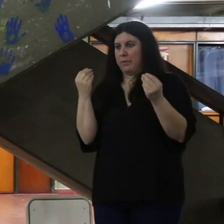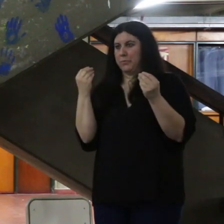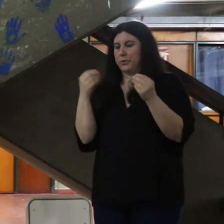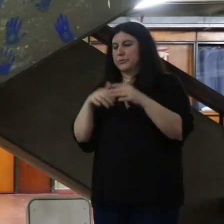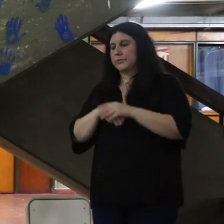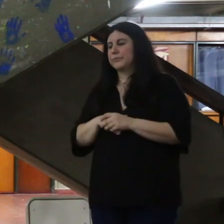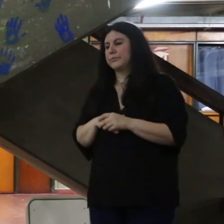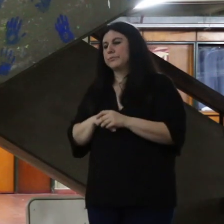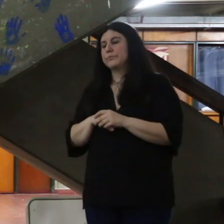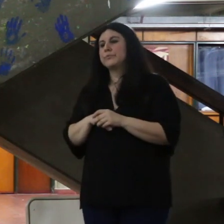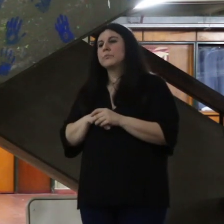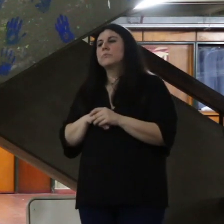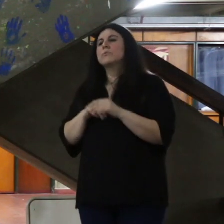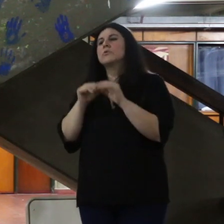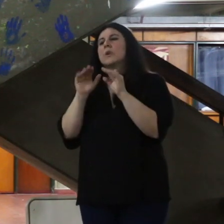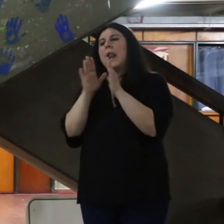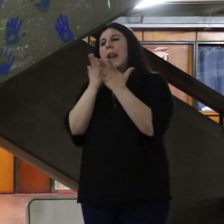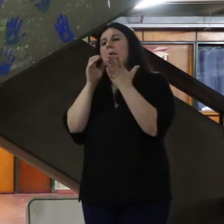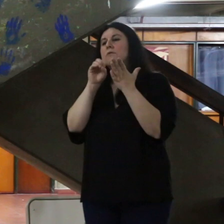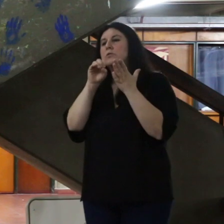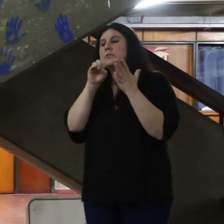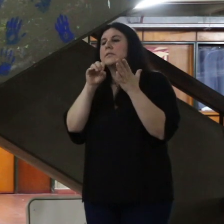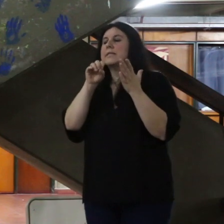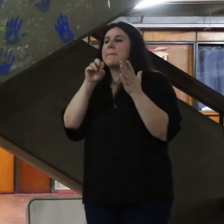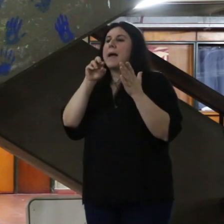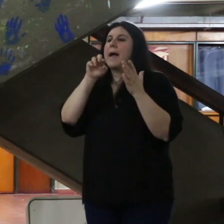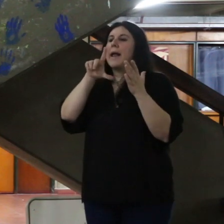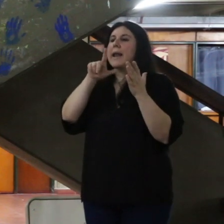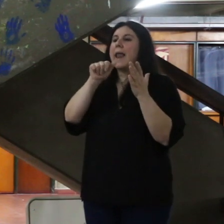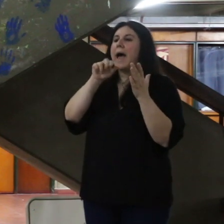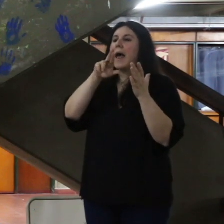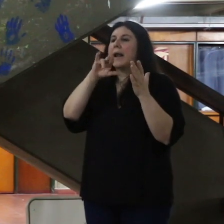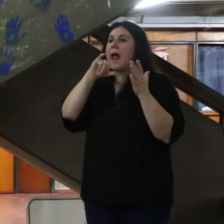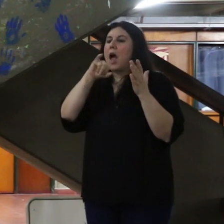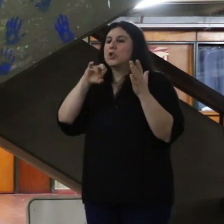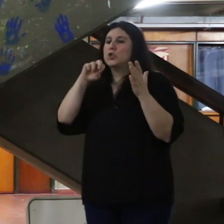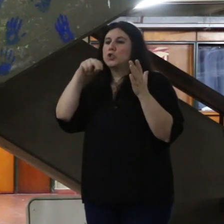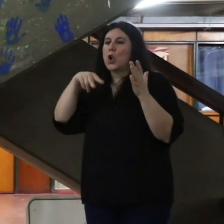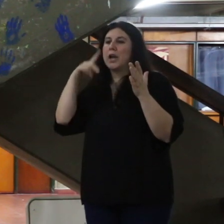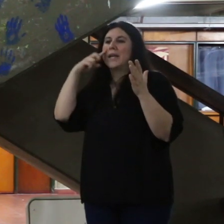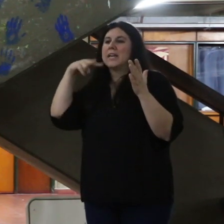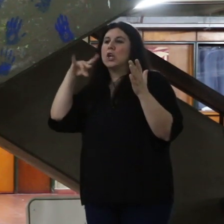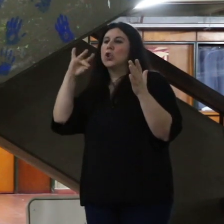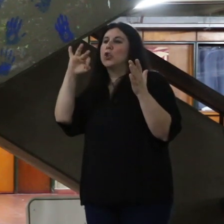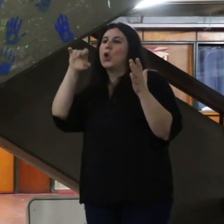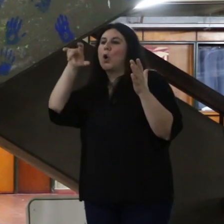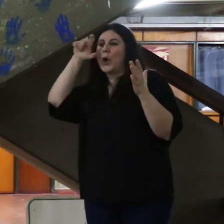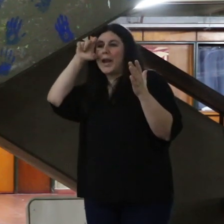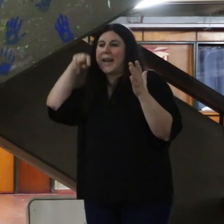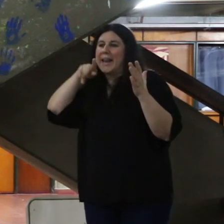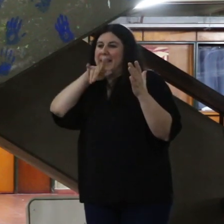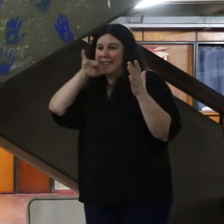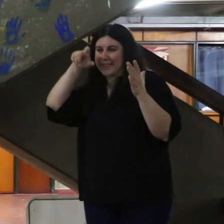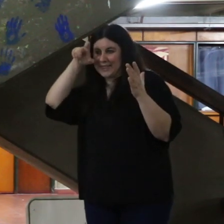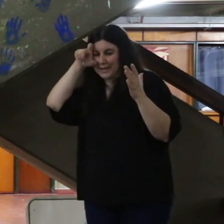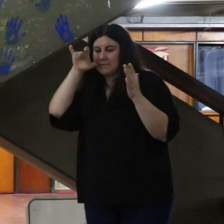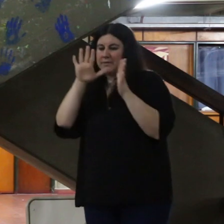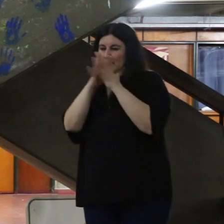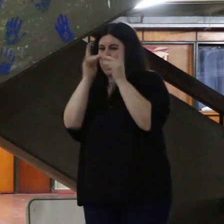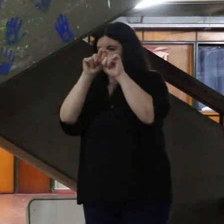se llama La razón indolente, punto, contra el desperdicio de la experiencia.